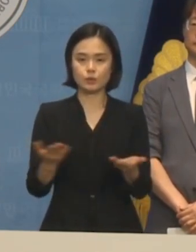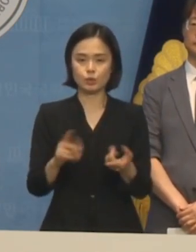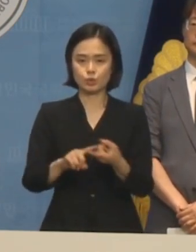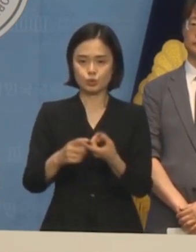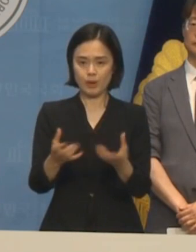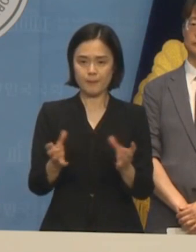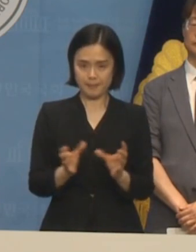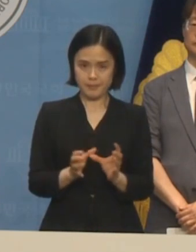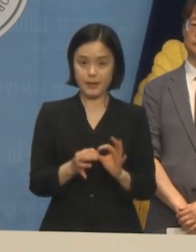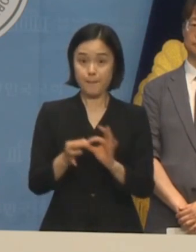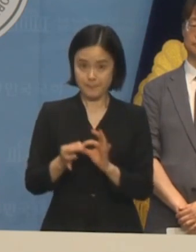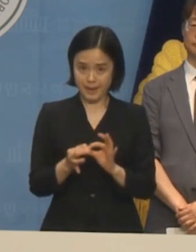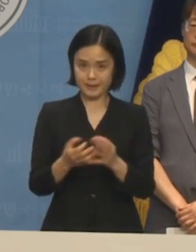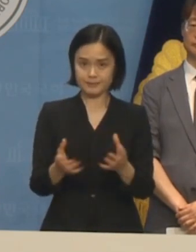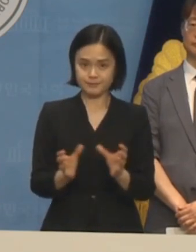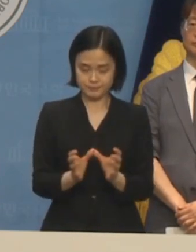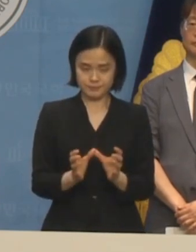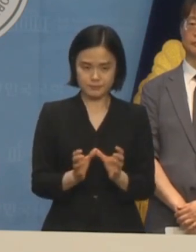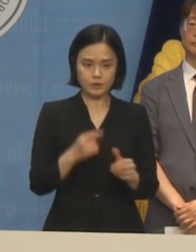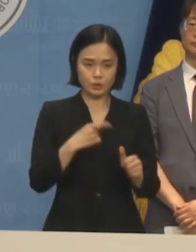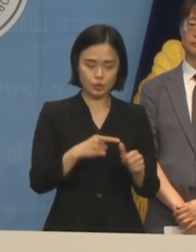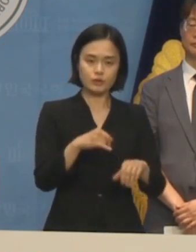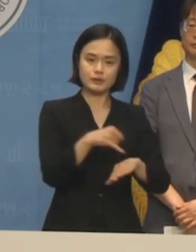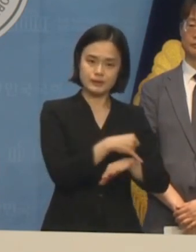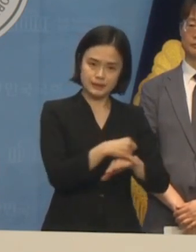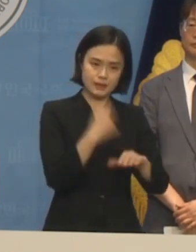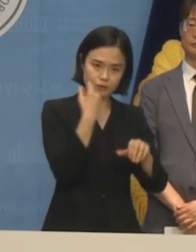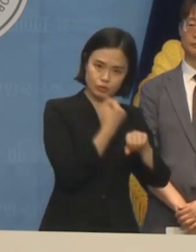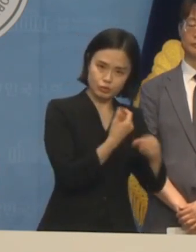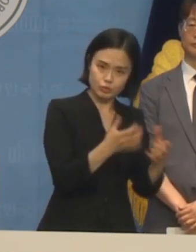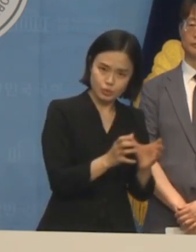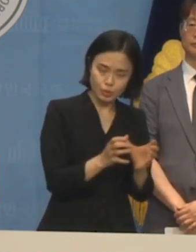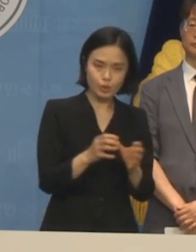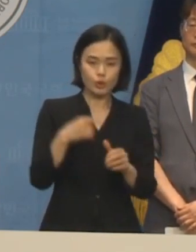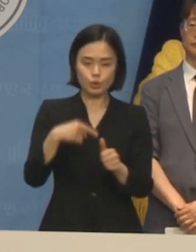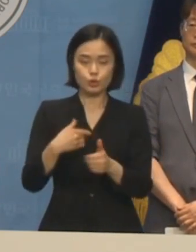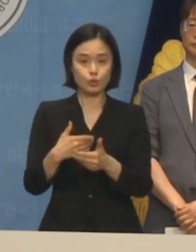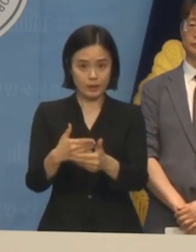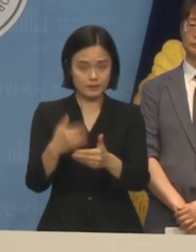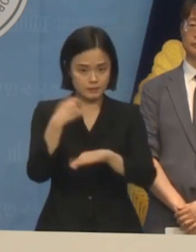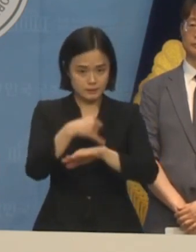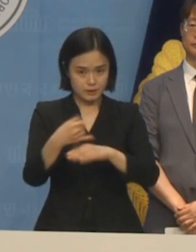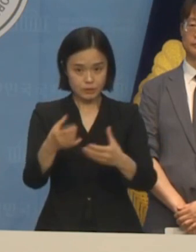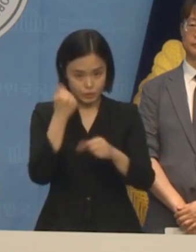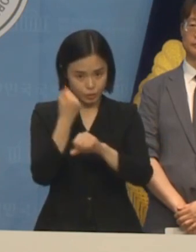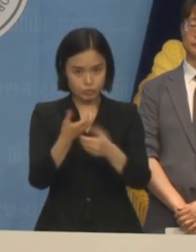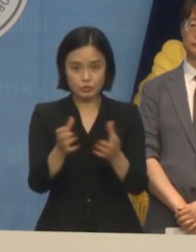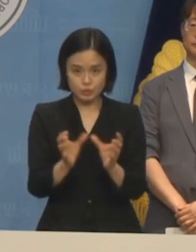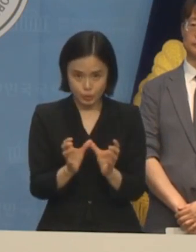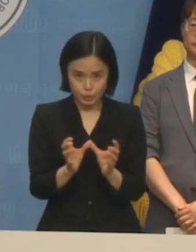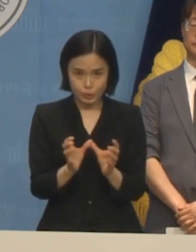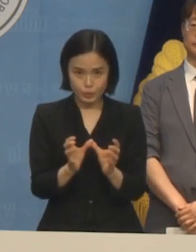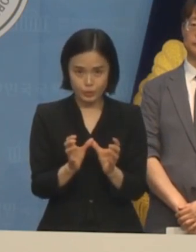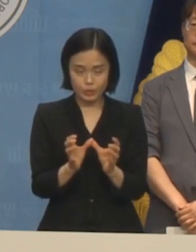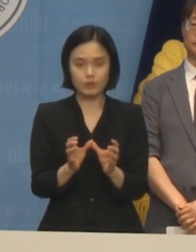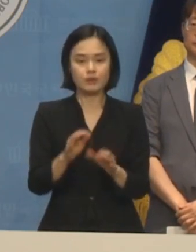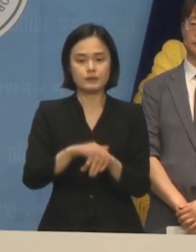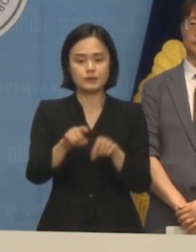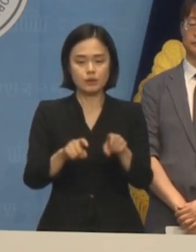교사노동조합연맹, 교육정책디자인연구소, 교육과정디자인연구소, 새로운 학교 네트워크, 실천교육교사